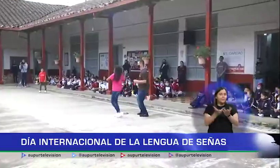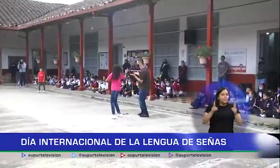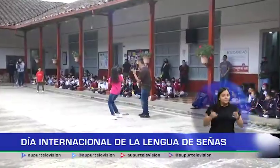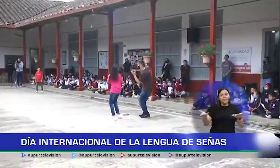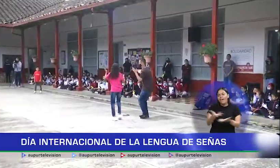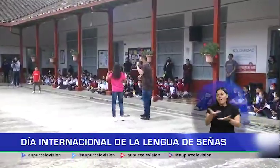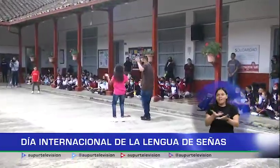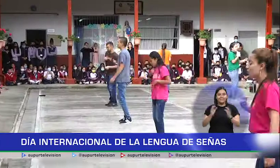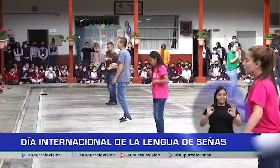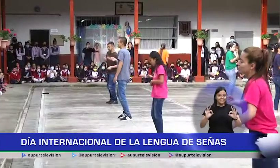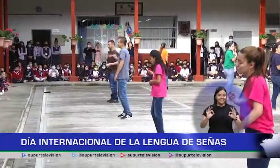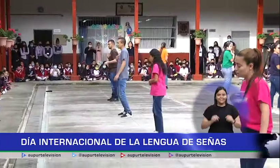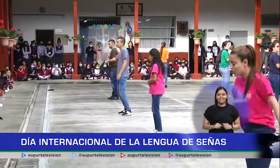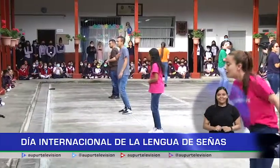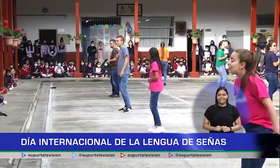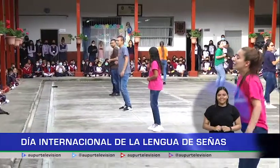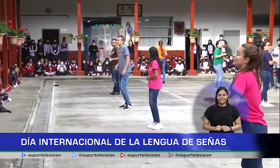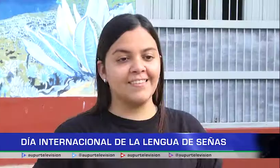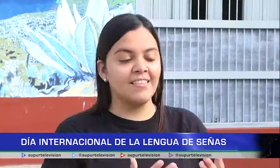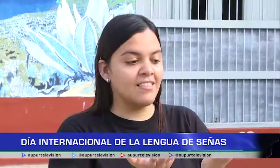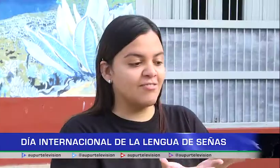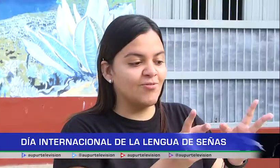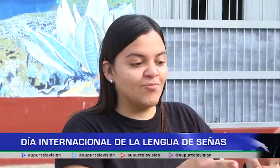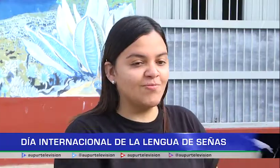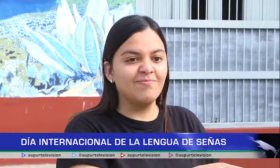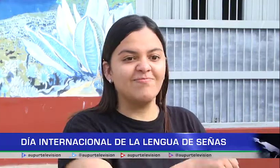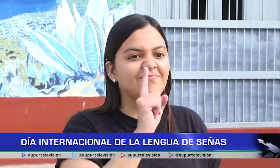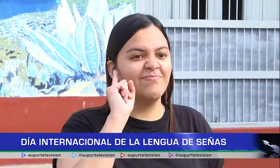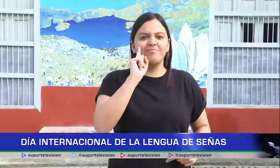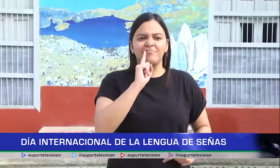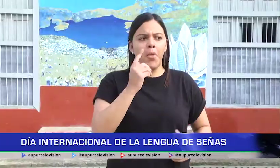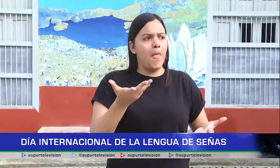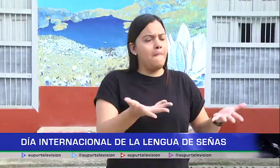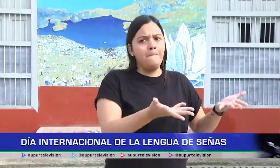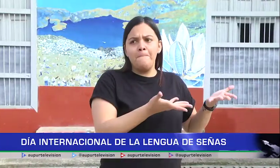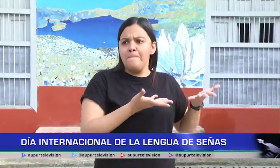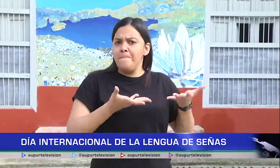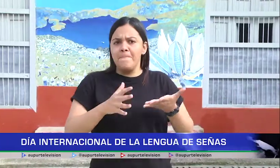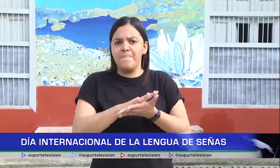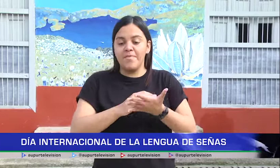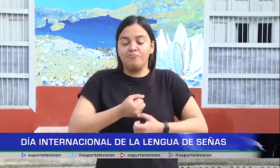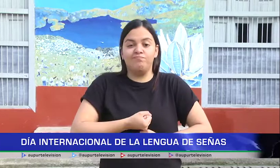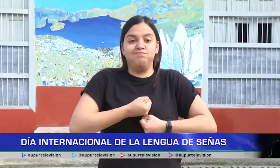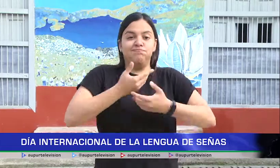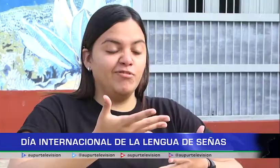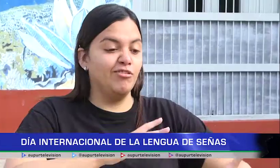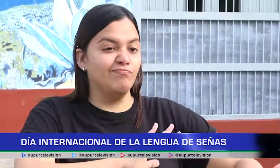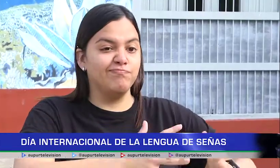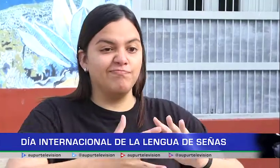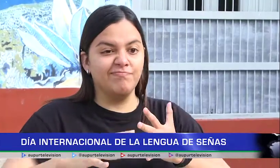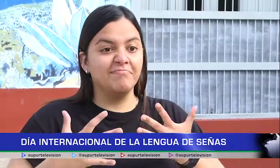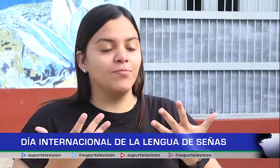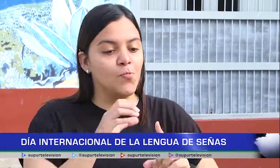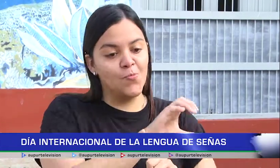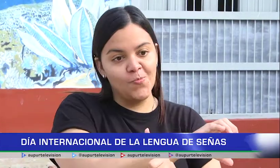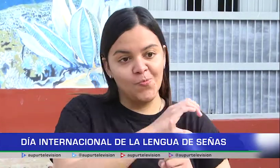maestros como de los estudiantes. Los estudiantes con este acto pueden ver que las personas